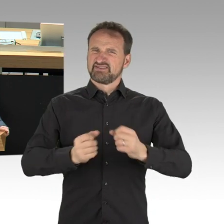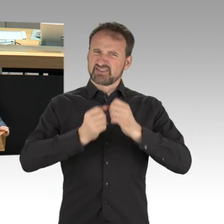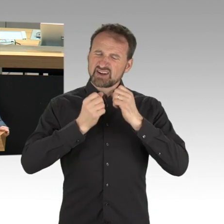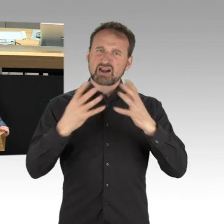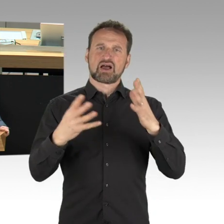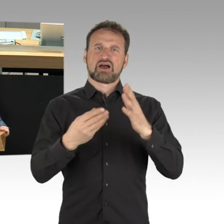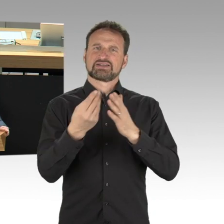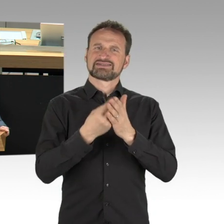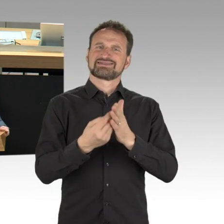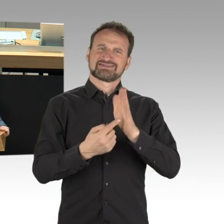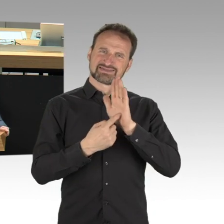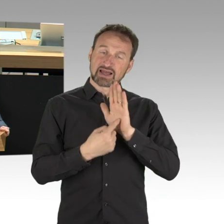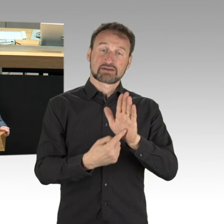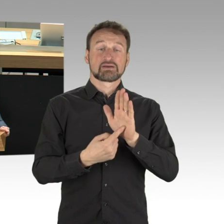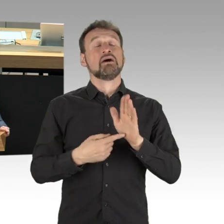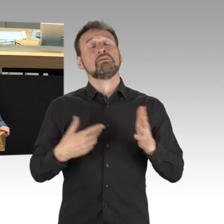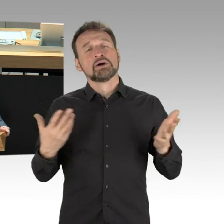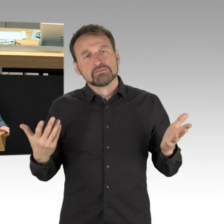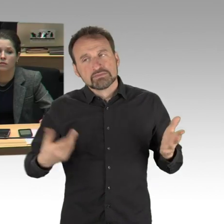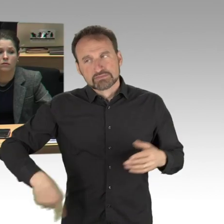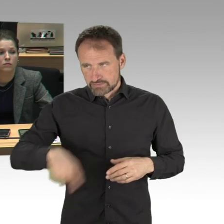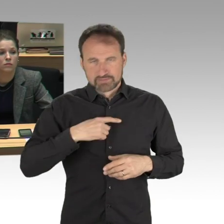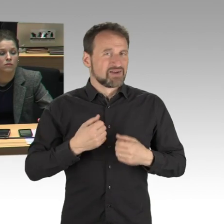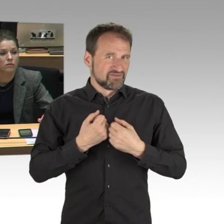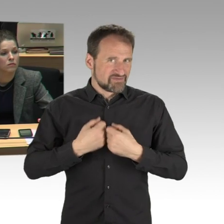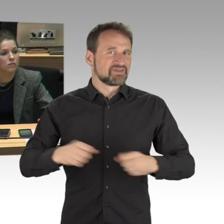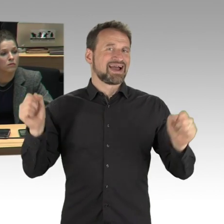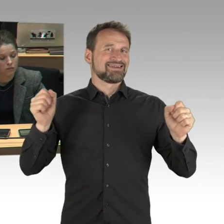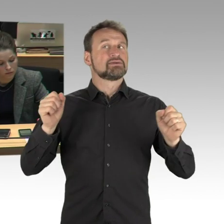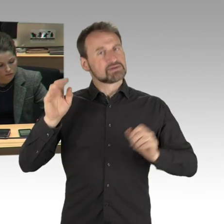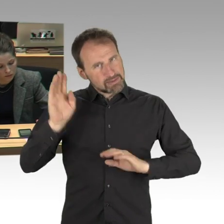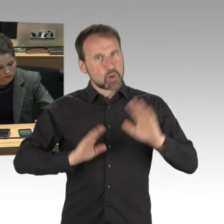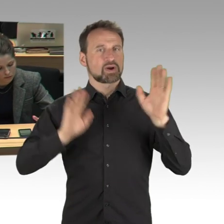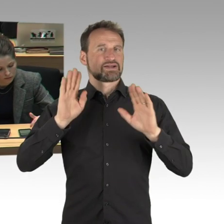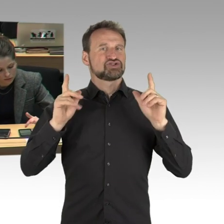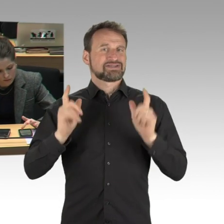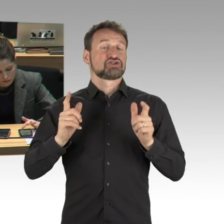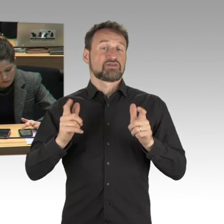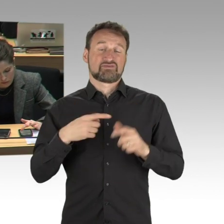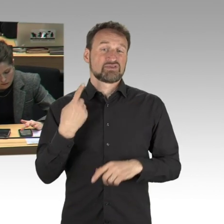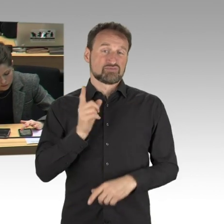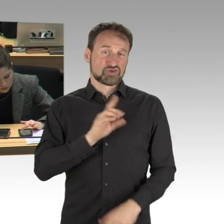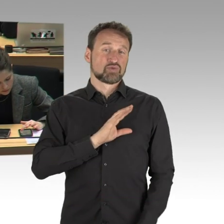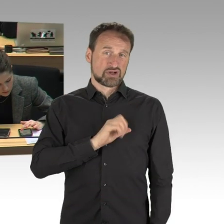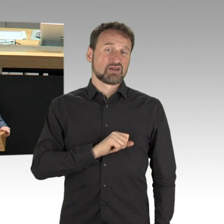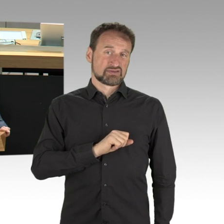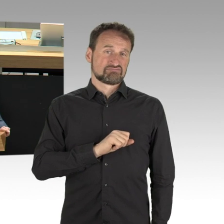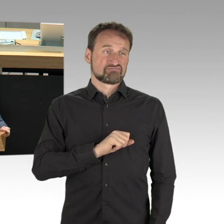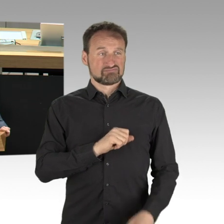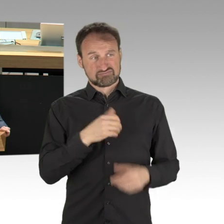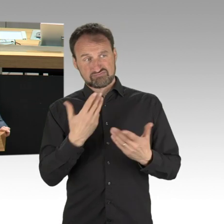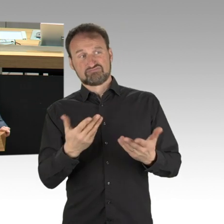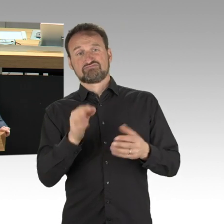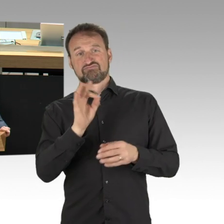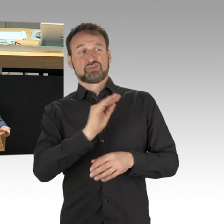müssen wir es auch aushalten, wenn Kollegen in diesem Hause, deren Meinung wir oft nicht teilen, auch zu diesem Thema sprechen. Wir müssen es